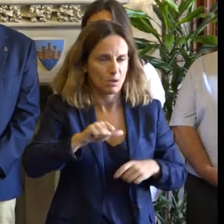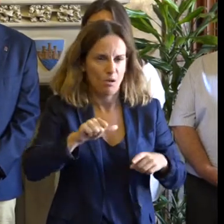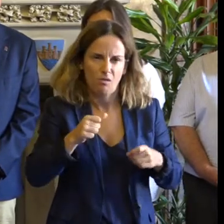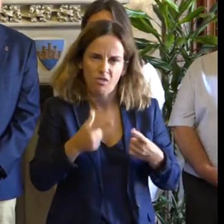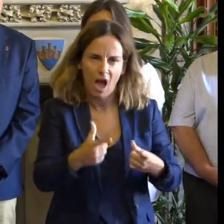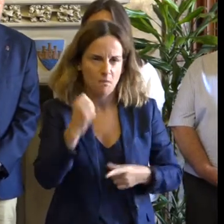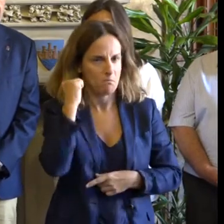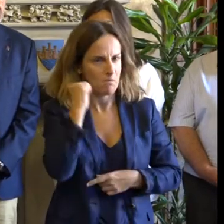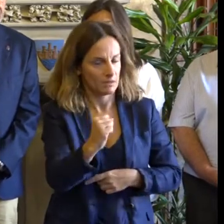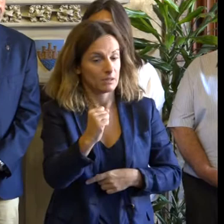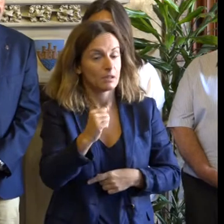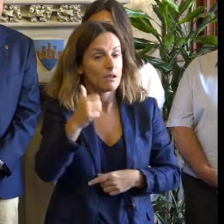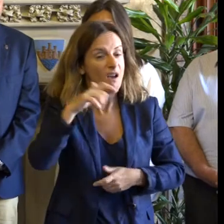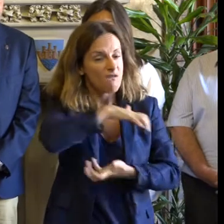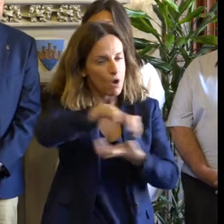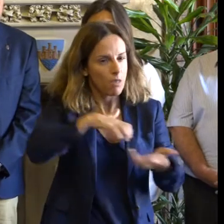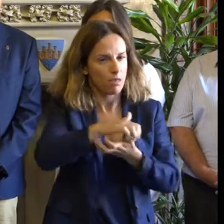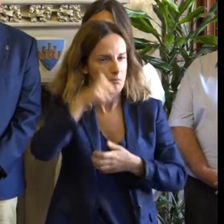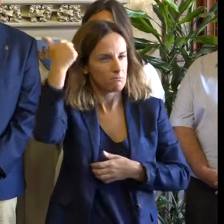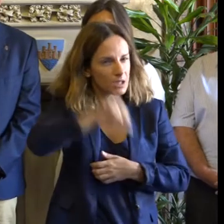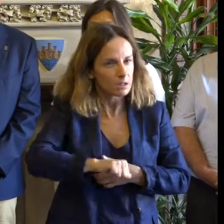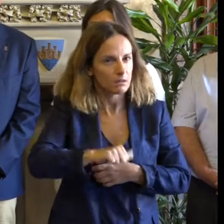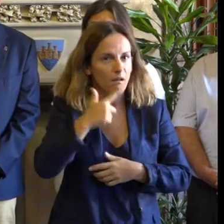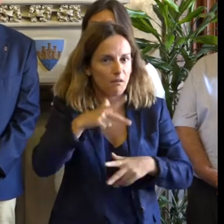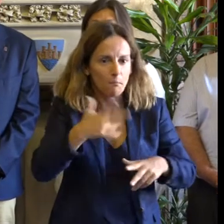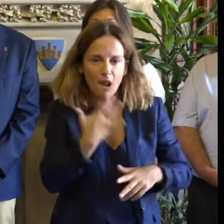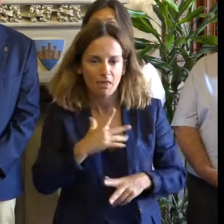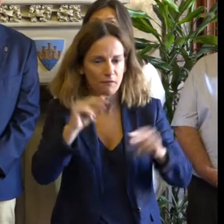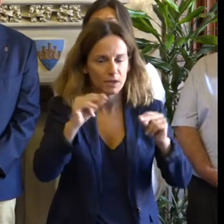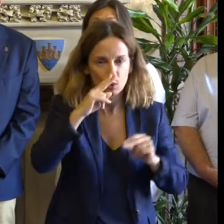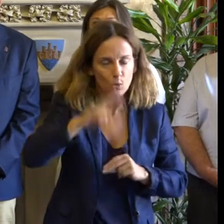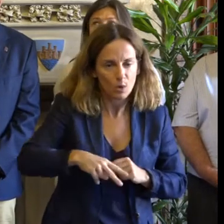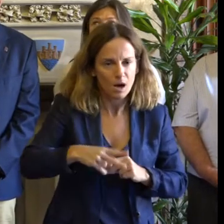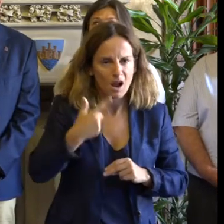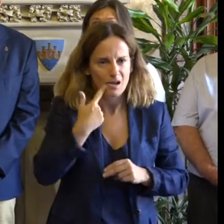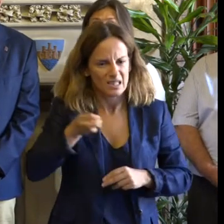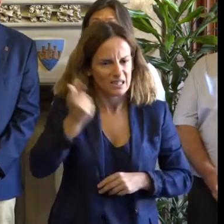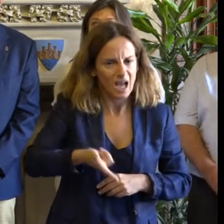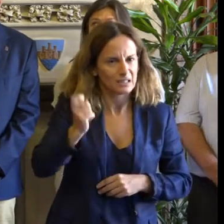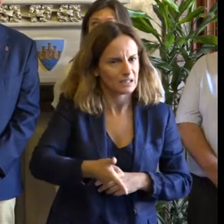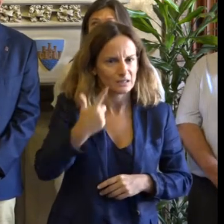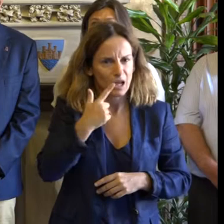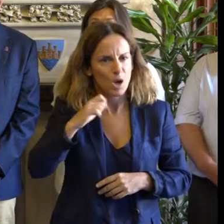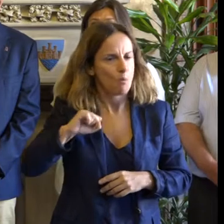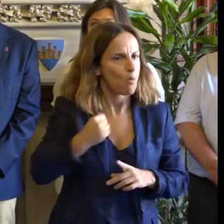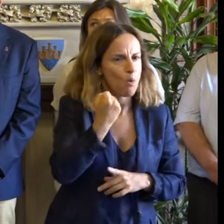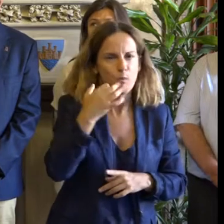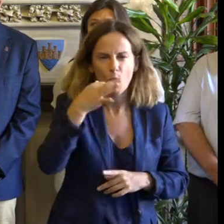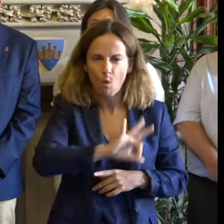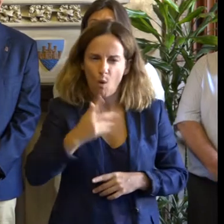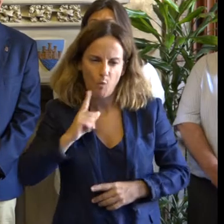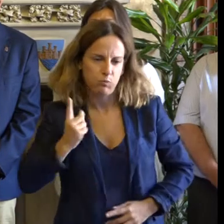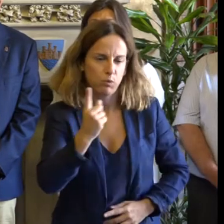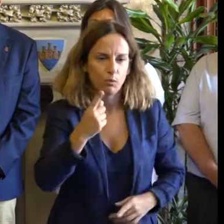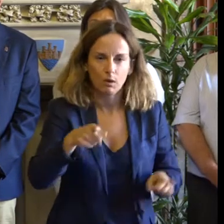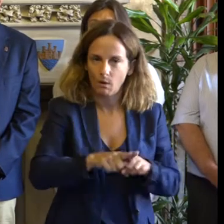violència masclista sembla que no té fi. Cada agressió, cada cop, cada intimidació és una mostra de brutalitat i dolor i